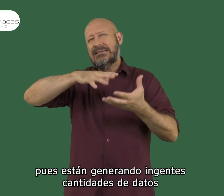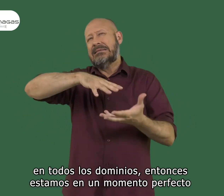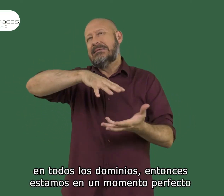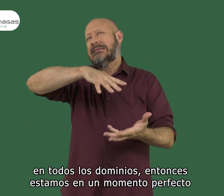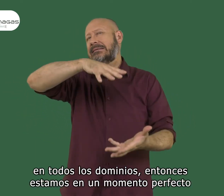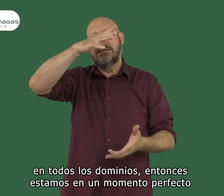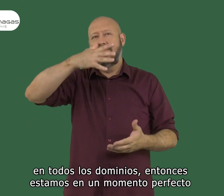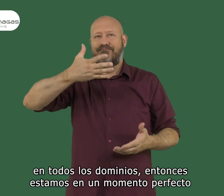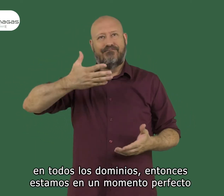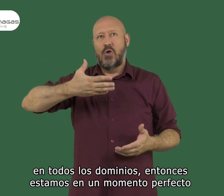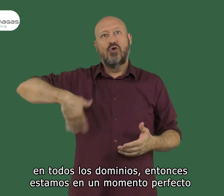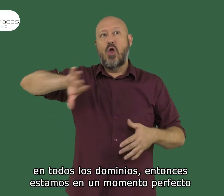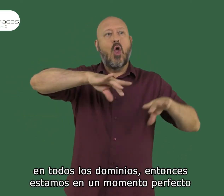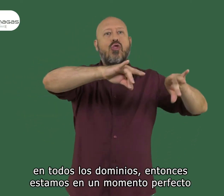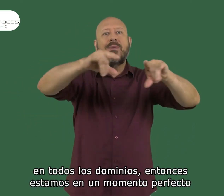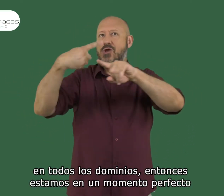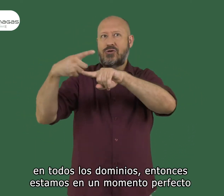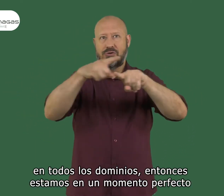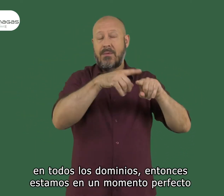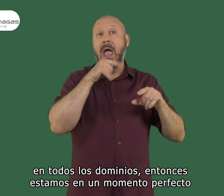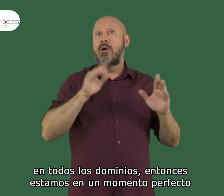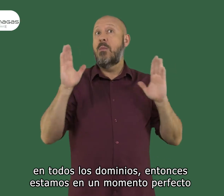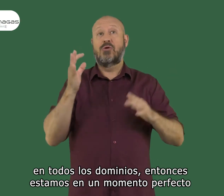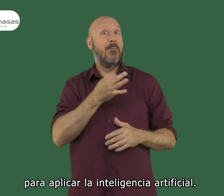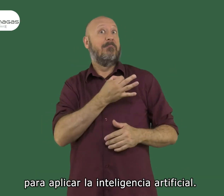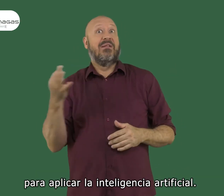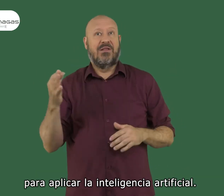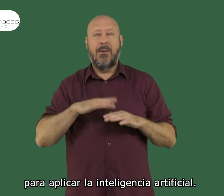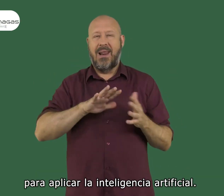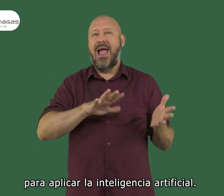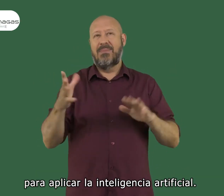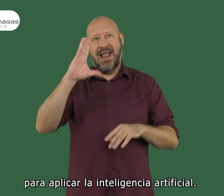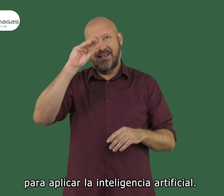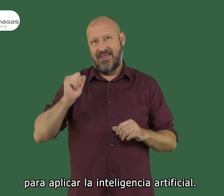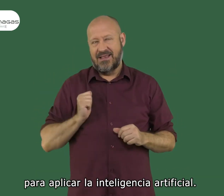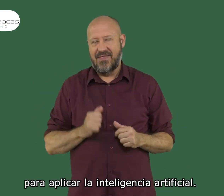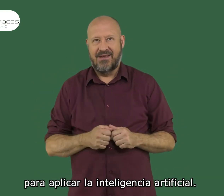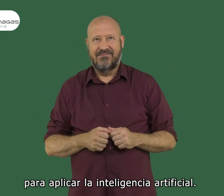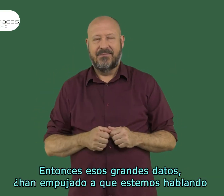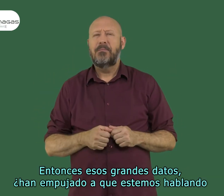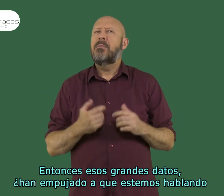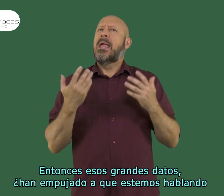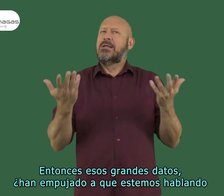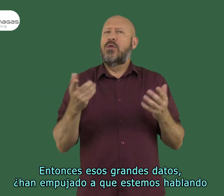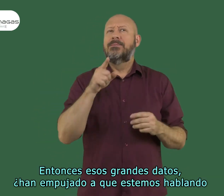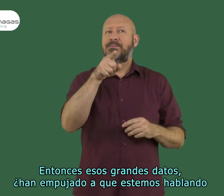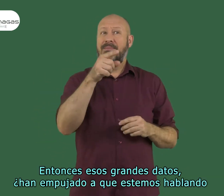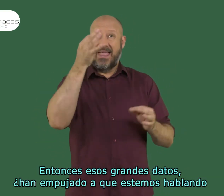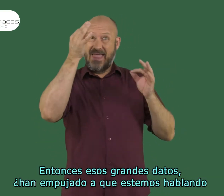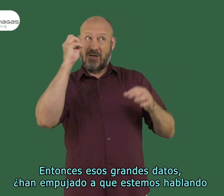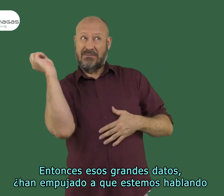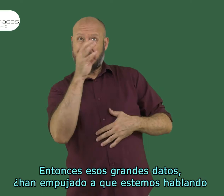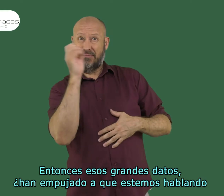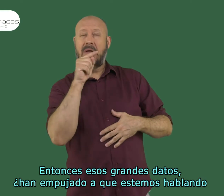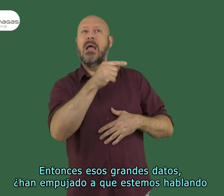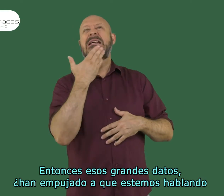datos en todos los dominios. Entonces estamos en un momento perfecto para aplicar la inteligencia artificial. Entonces, esos grandes datos